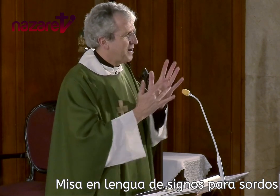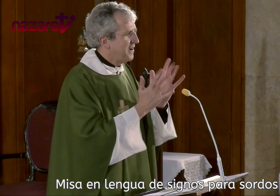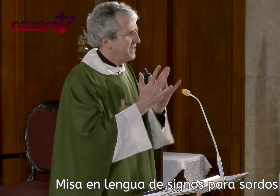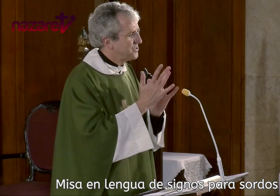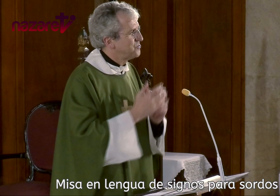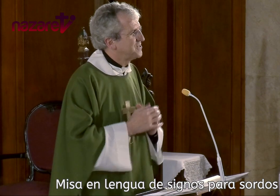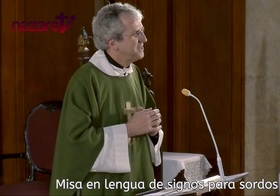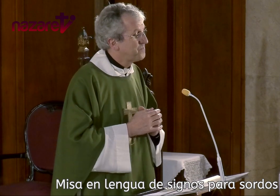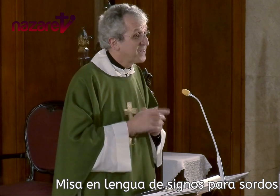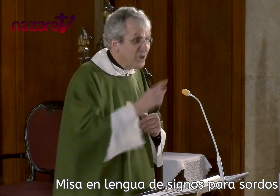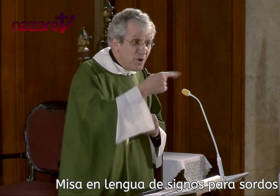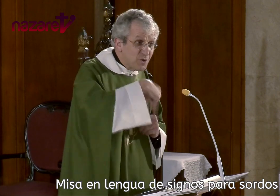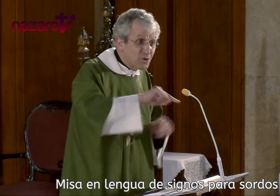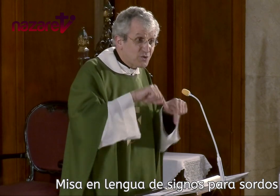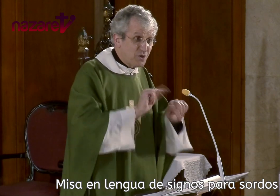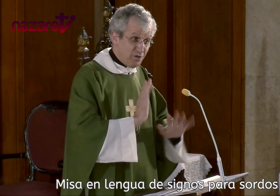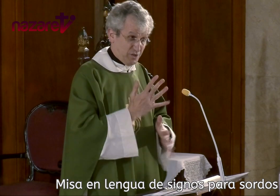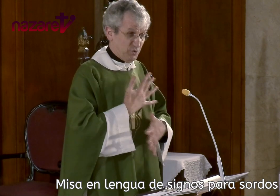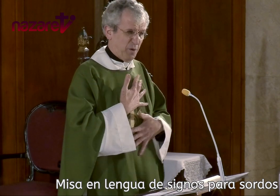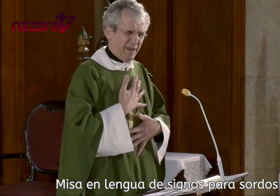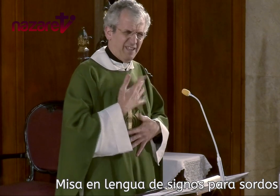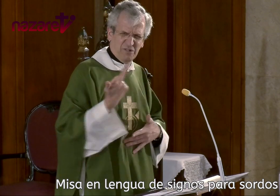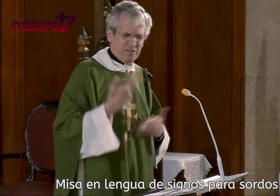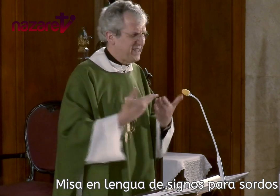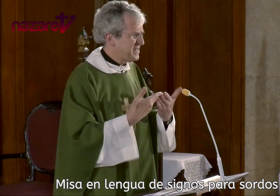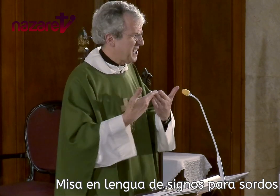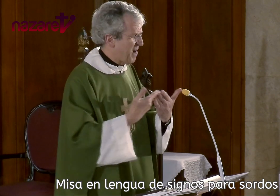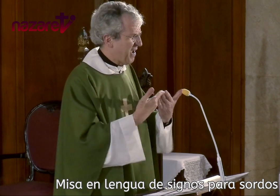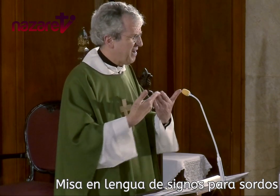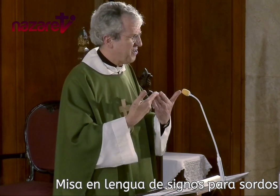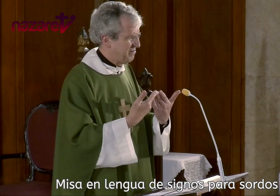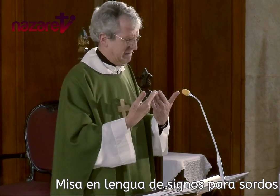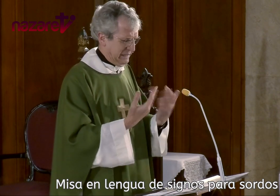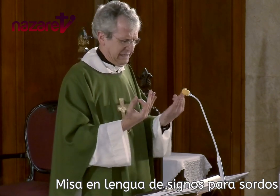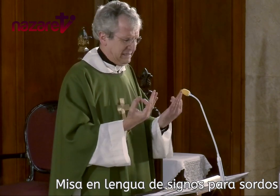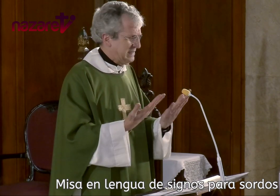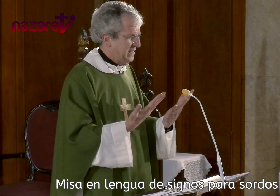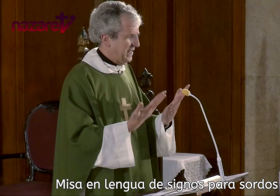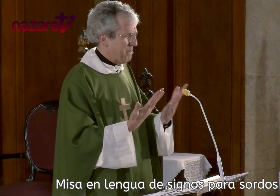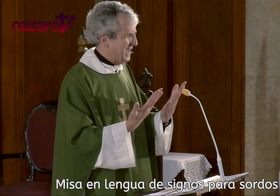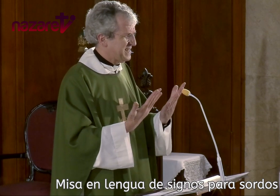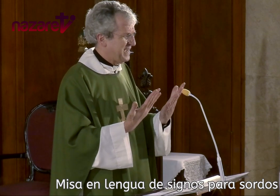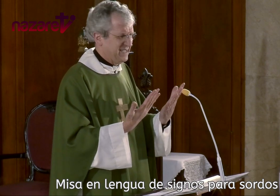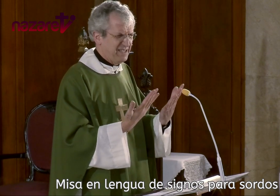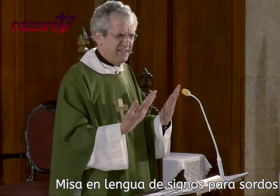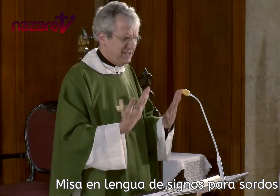jesús nosotros hoy nos hemos sorprendido de este evangelio que pasa de ziryab